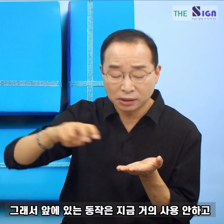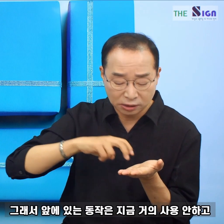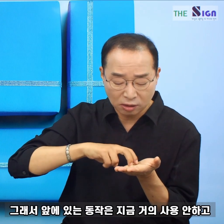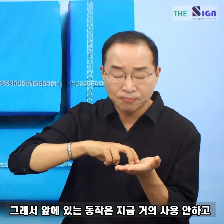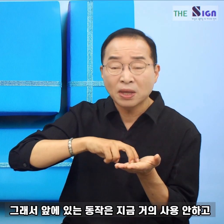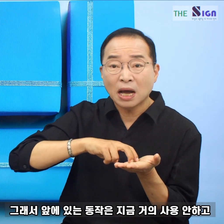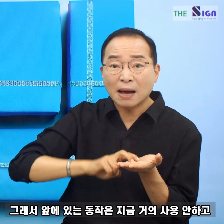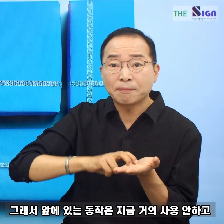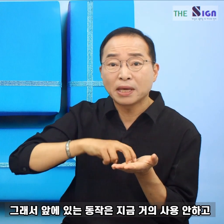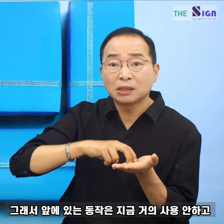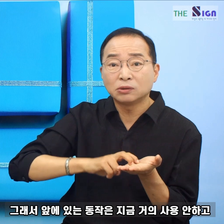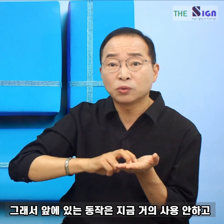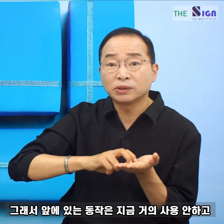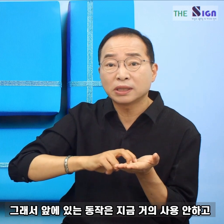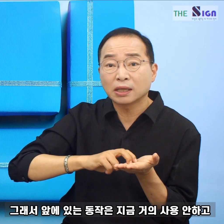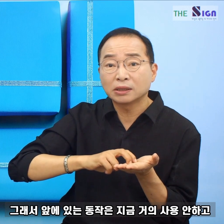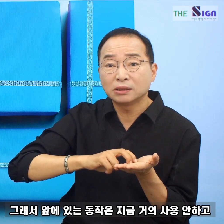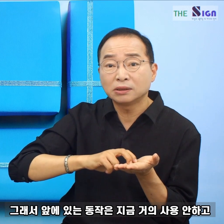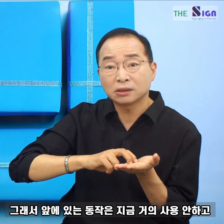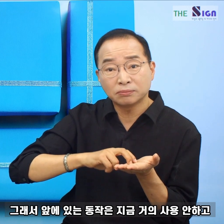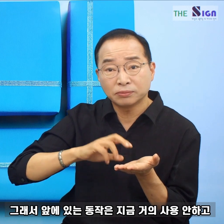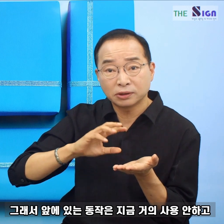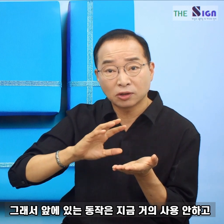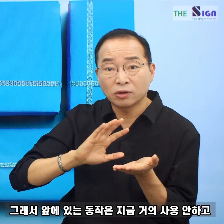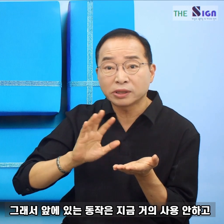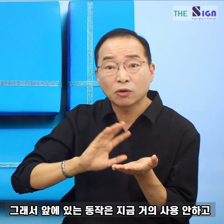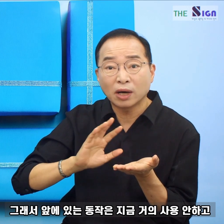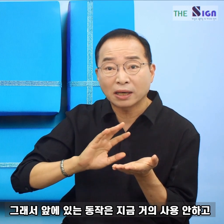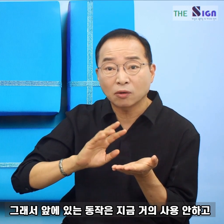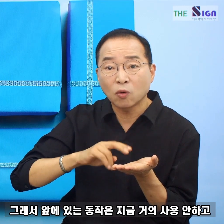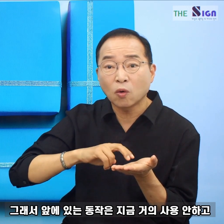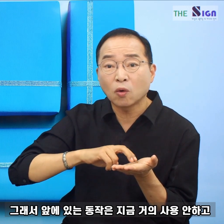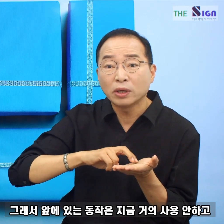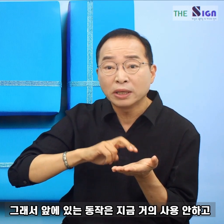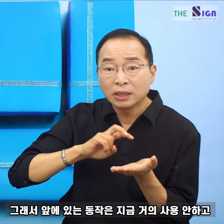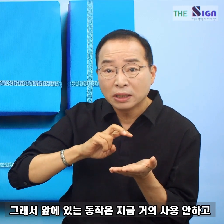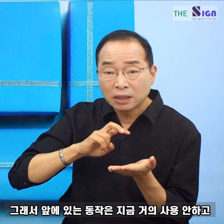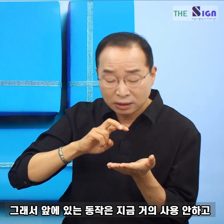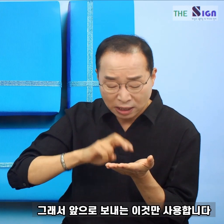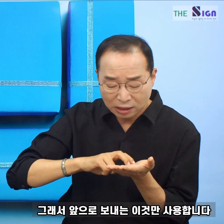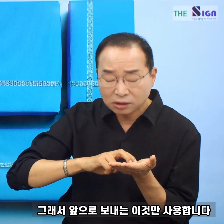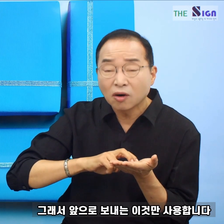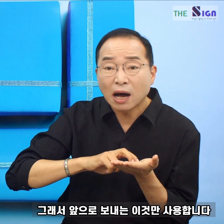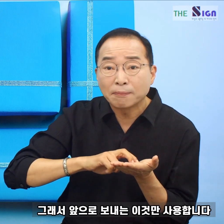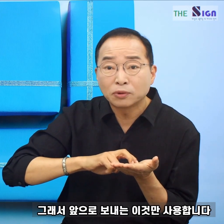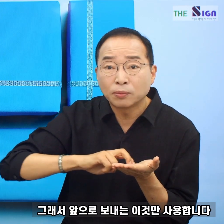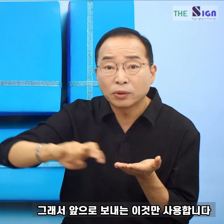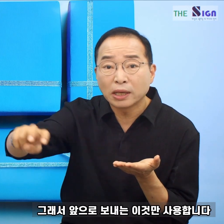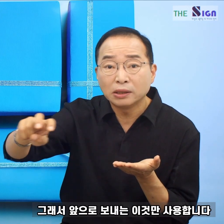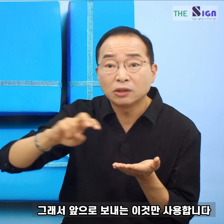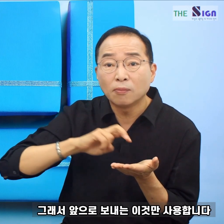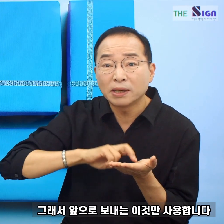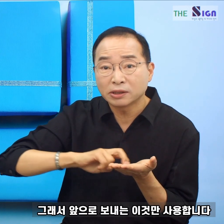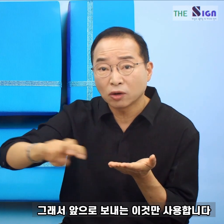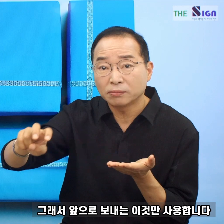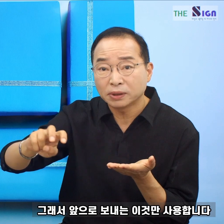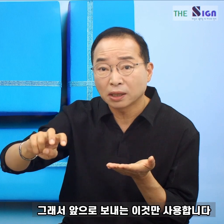그래서 앞에 있는 동작은 지금 거의 사용을 안 하고 대서 앞으로 보내는 이것만 사용합니다.